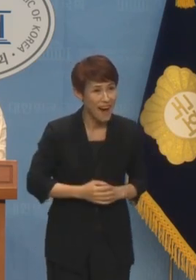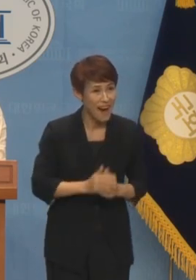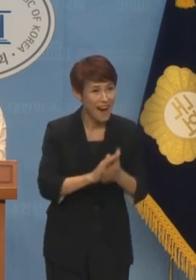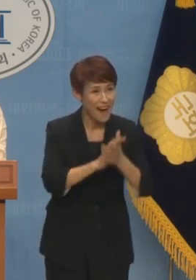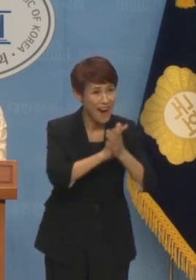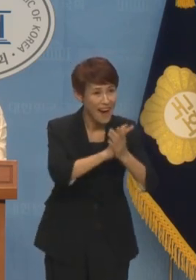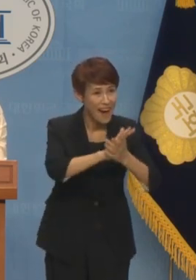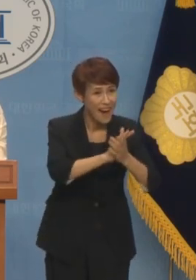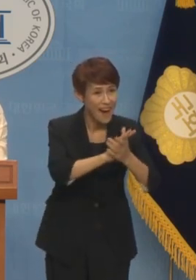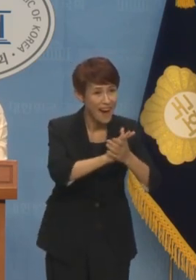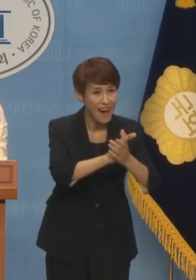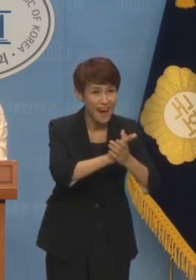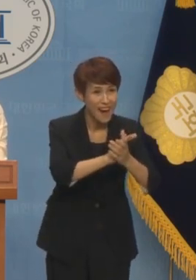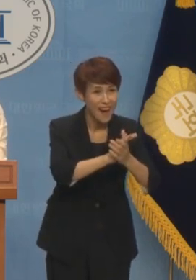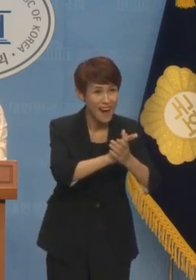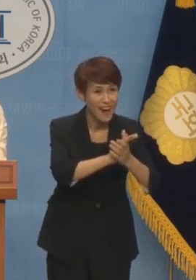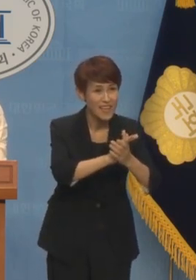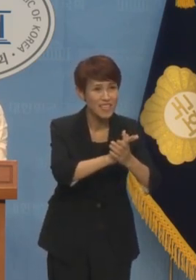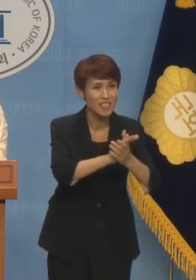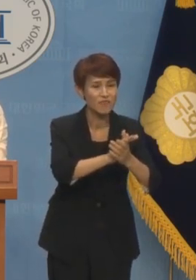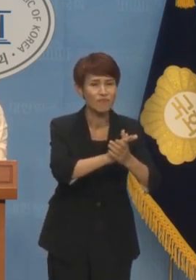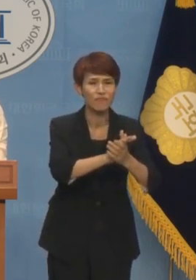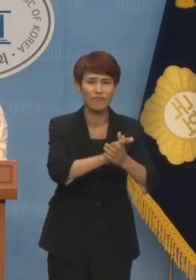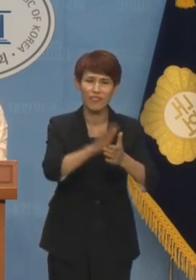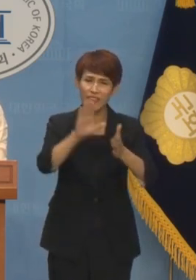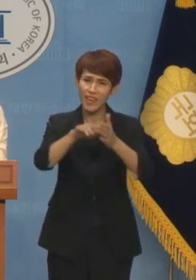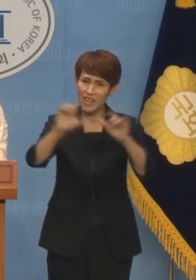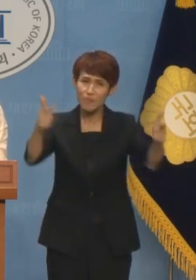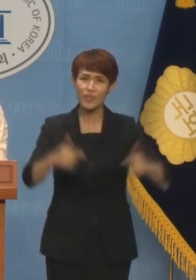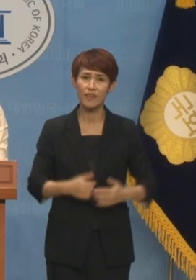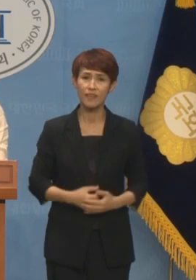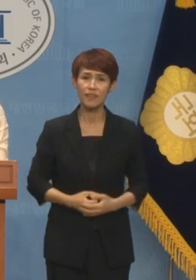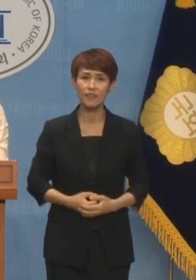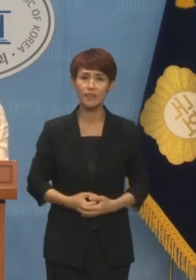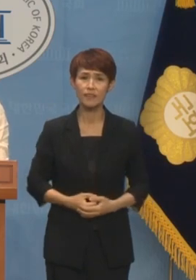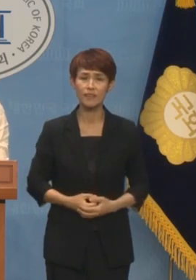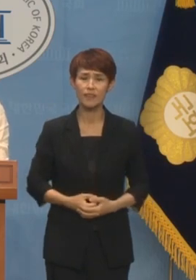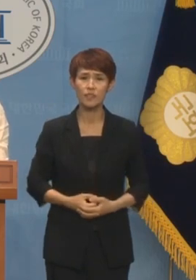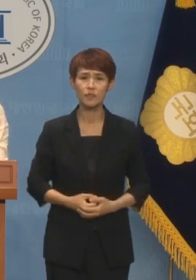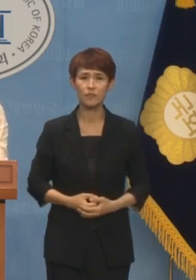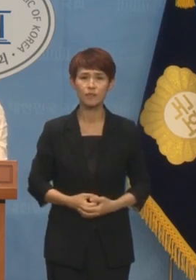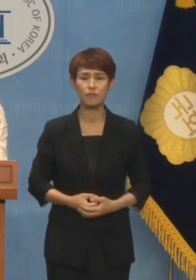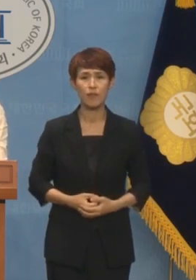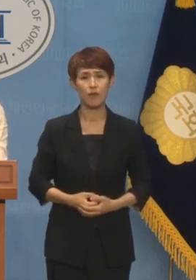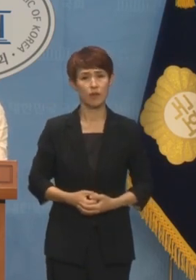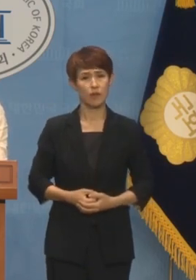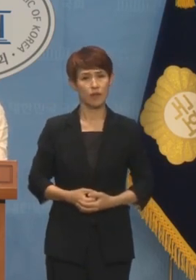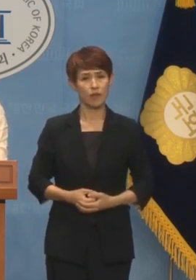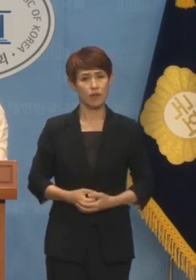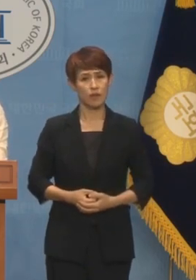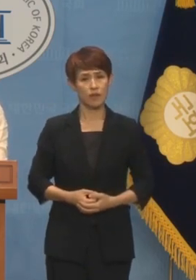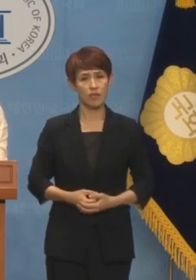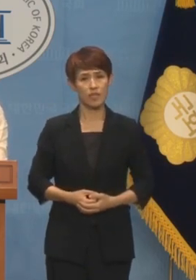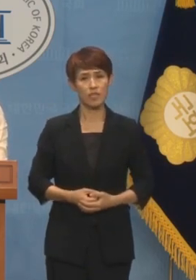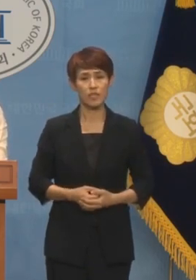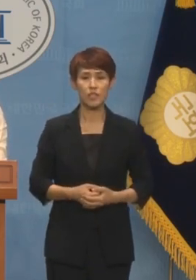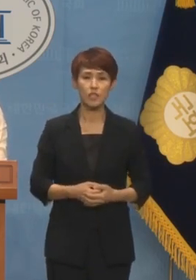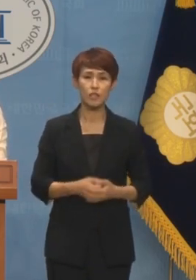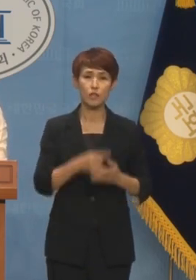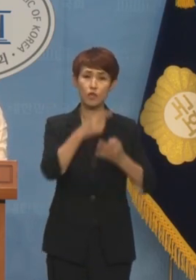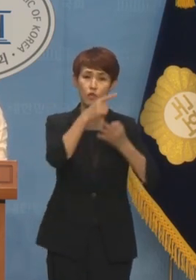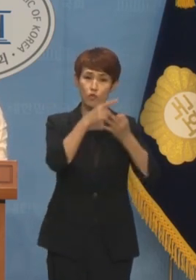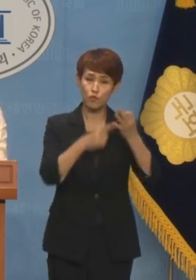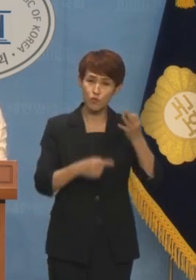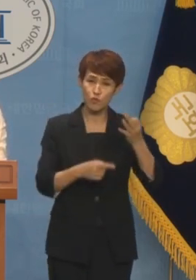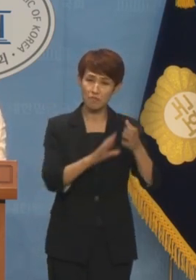모르겠습니다. 라면서 아첨할 때가 아닙니다. 혹시 이미 친윤 관변단체들을